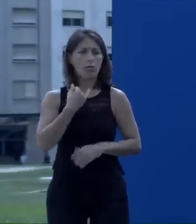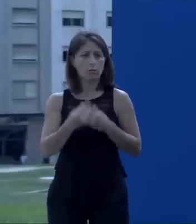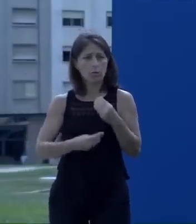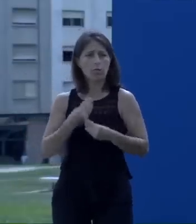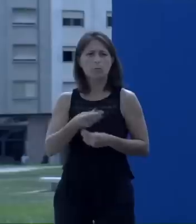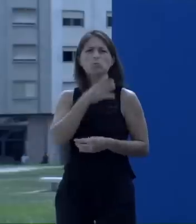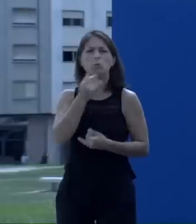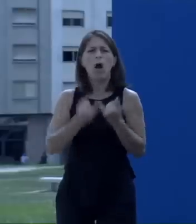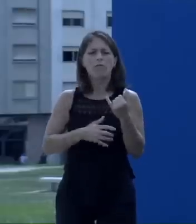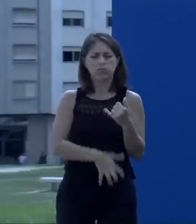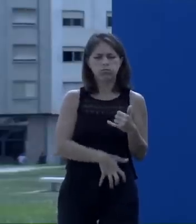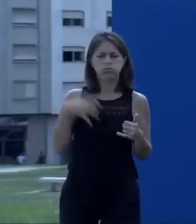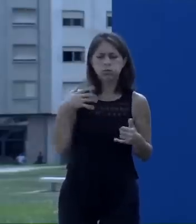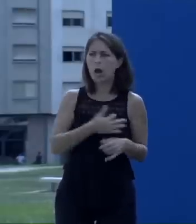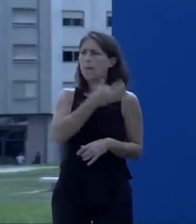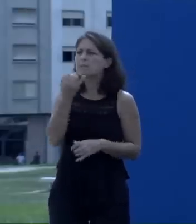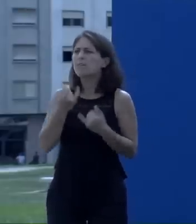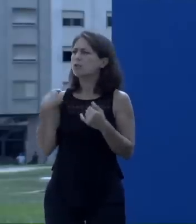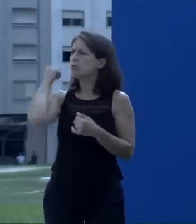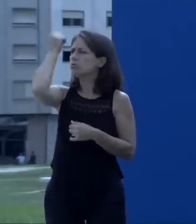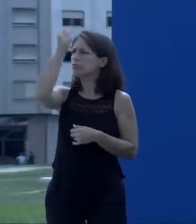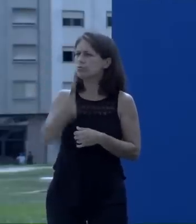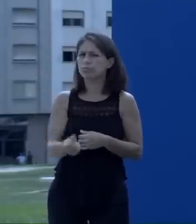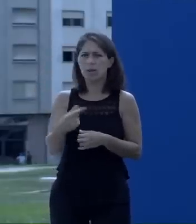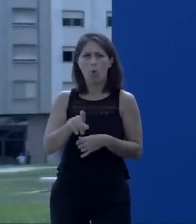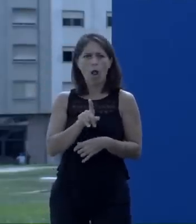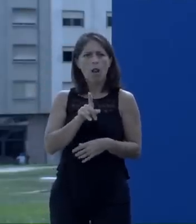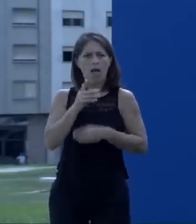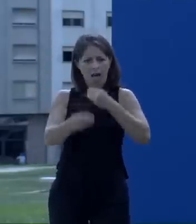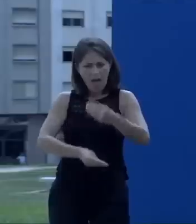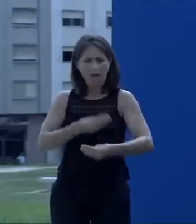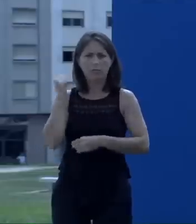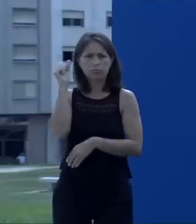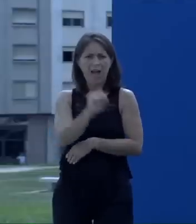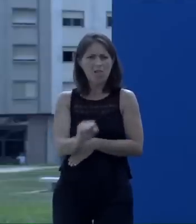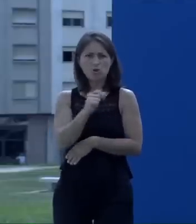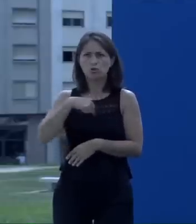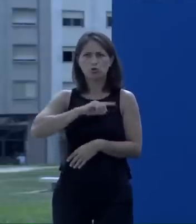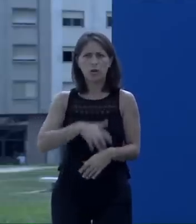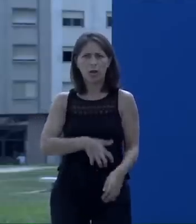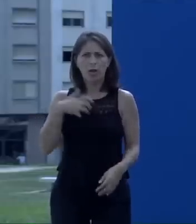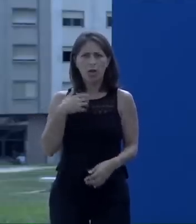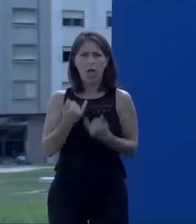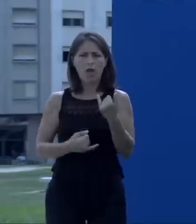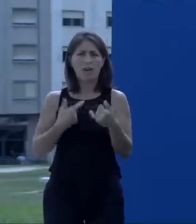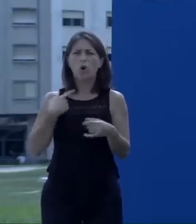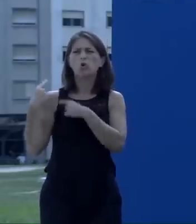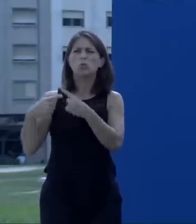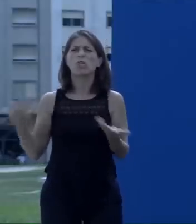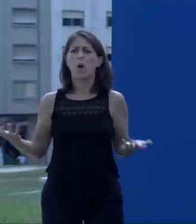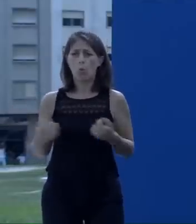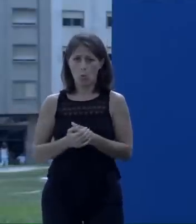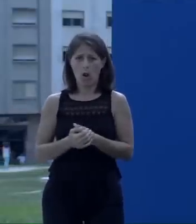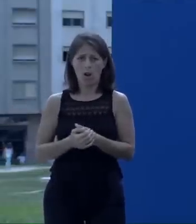Porque o exercicio de indignación cidadá que como país levamos exercendo durante estes últimos anos, que non é máis que consecuencia, como dixo David,